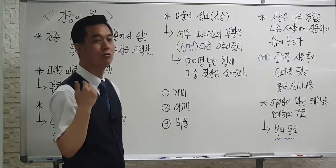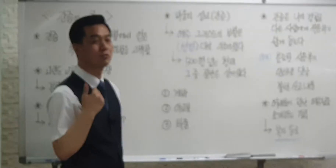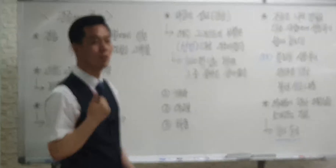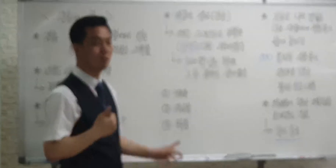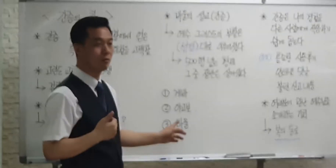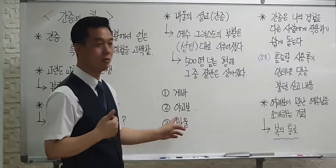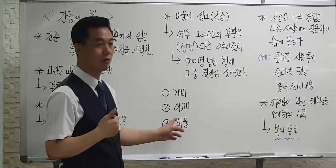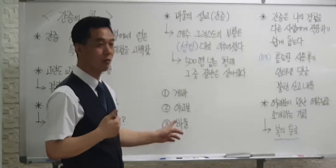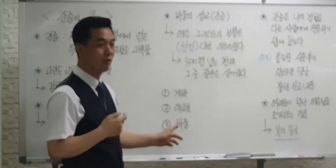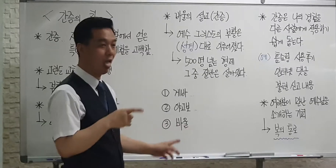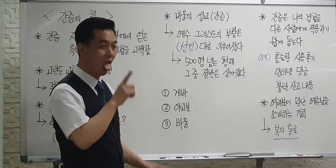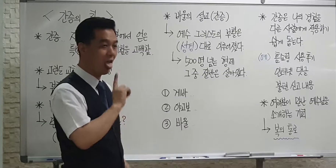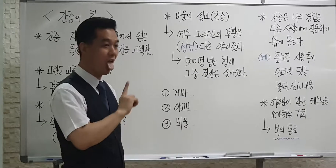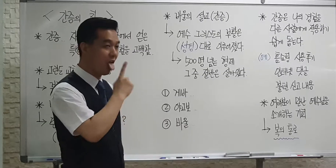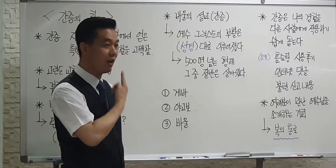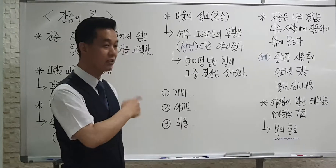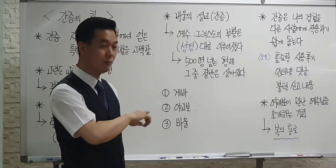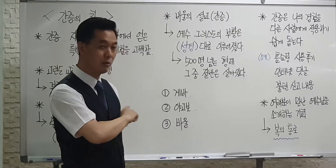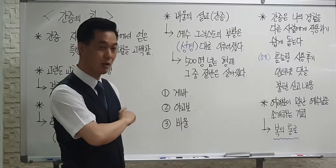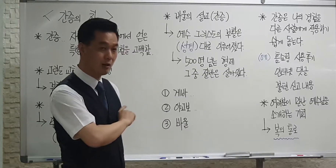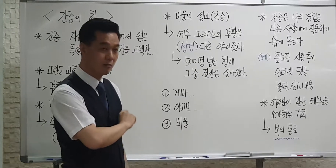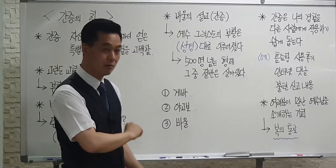누구죠? 아이스크림 이름인가요?